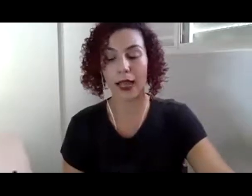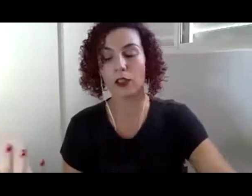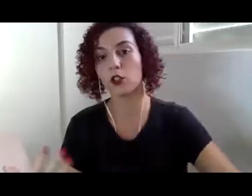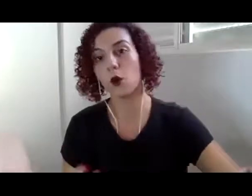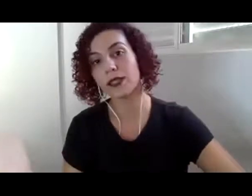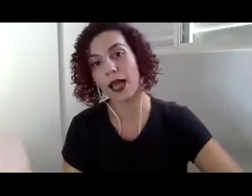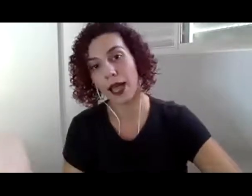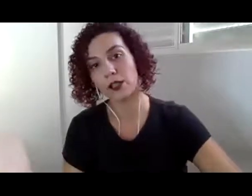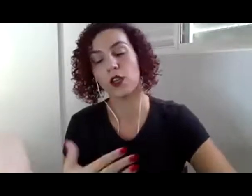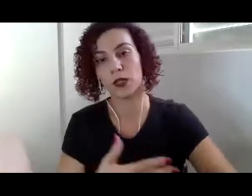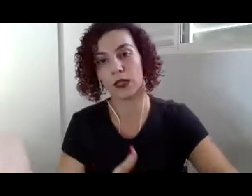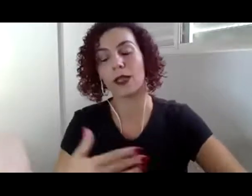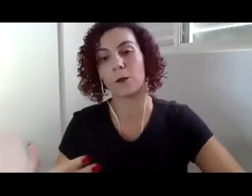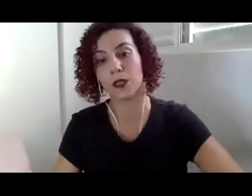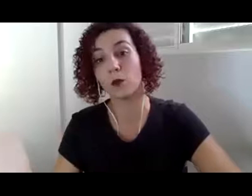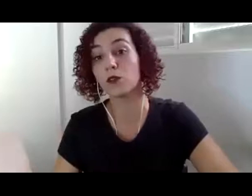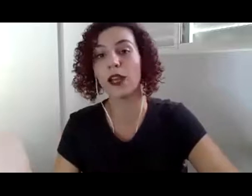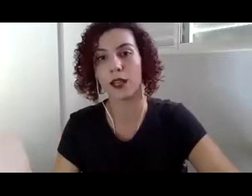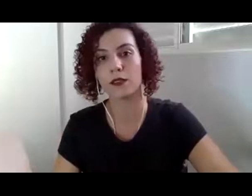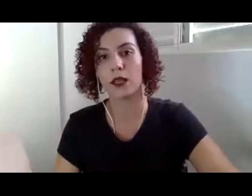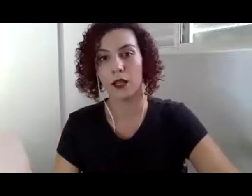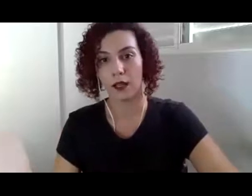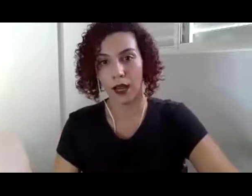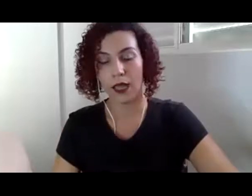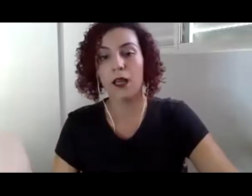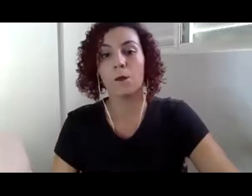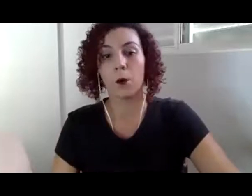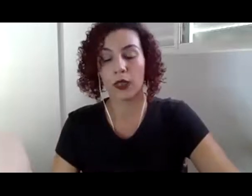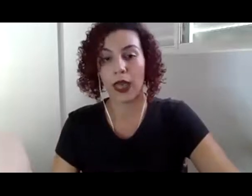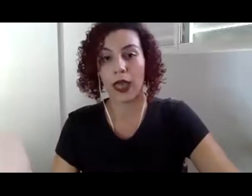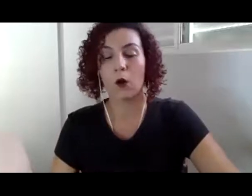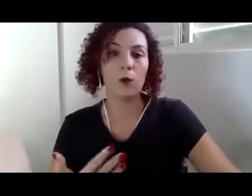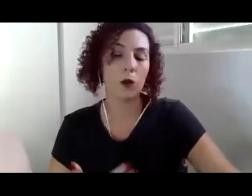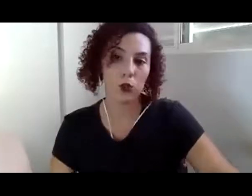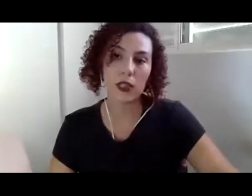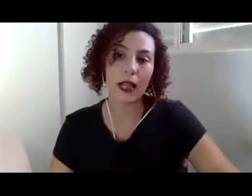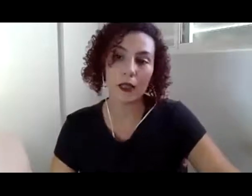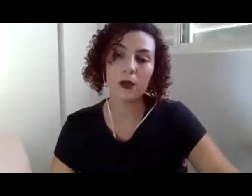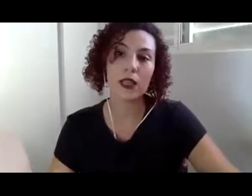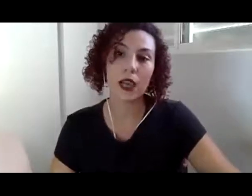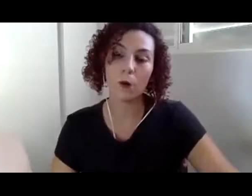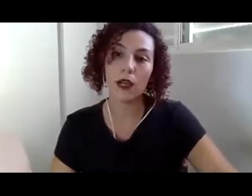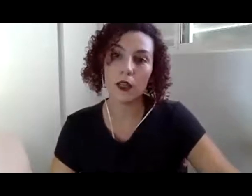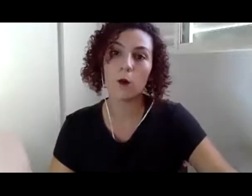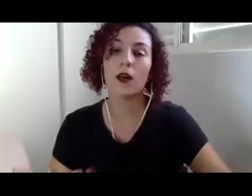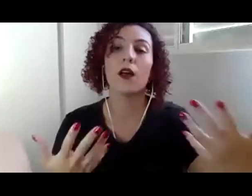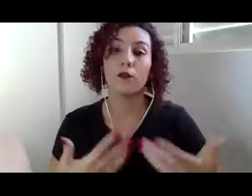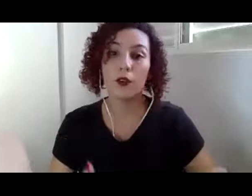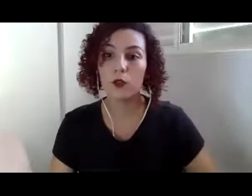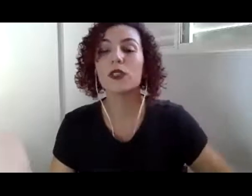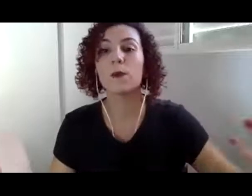já trata de dois canais de emissão-recepção diferentes, né? Porque, como eu disse, a Libras ela é uma